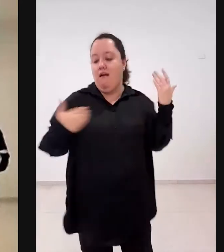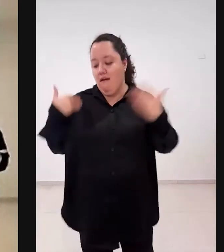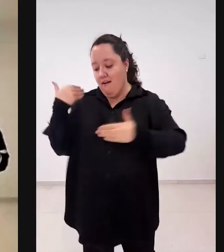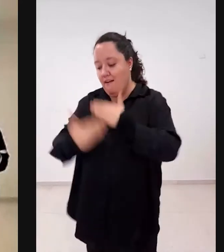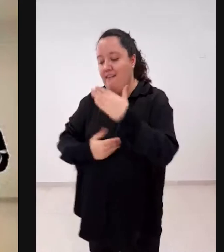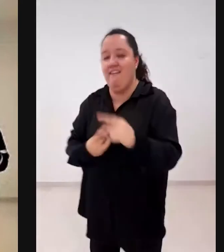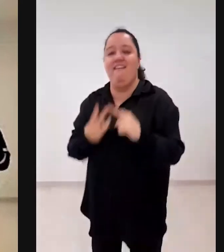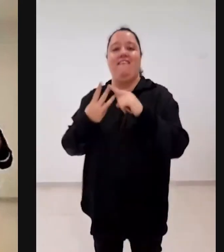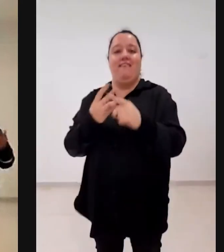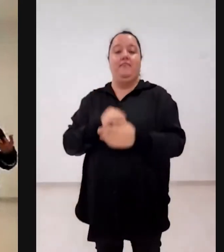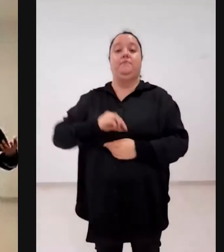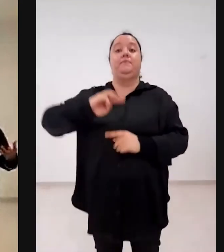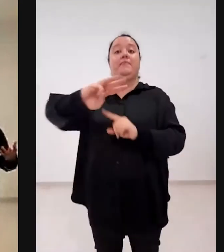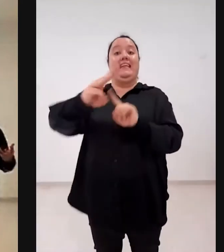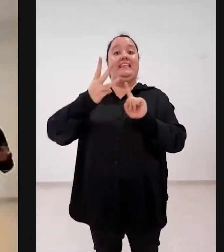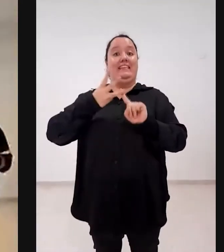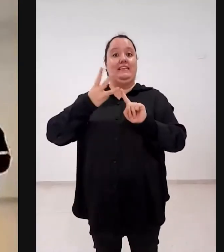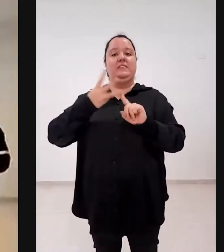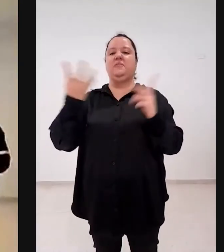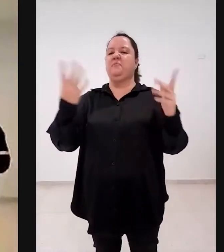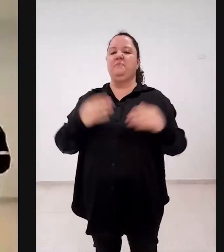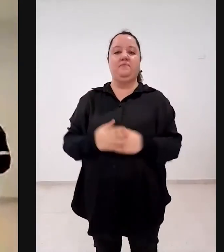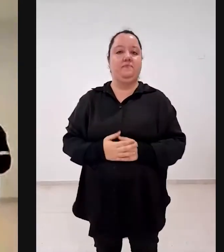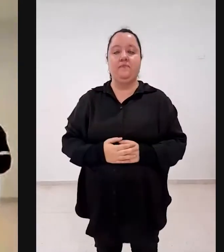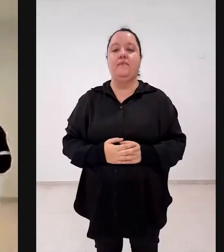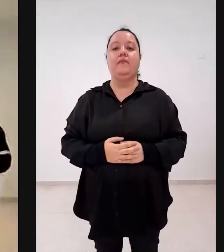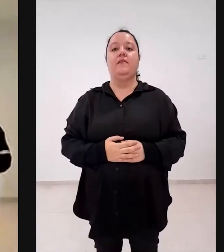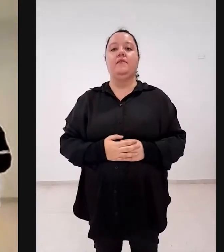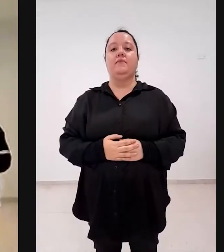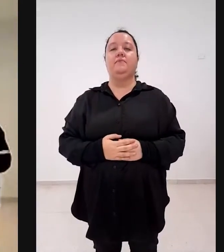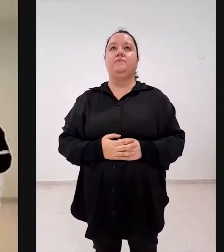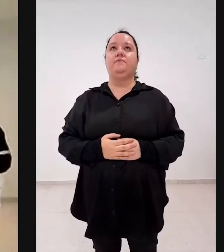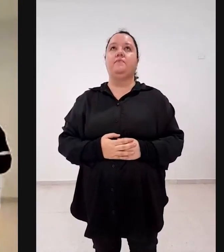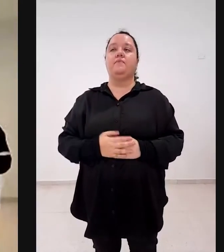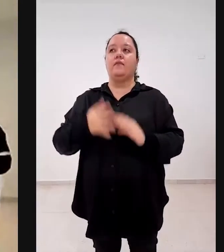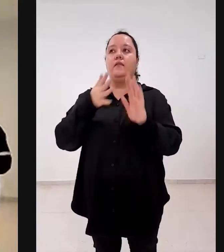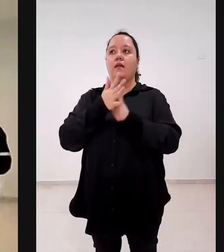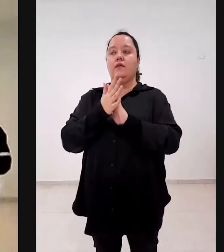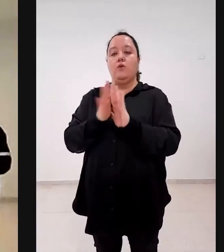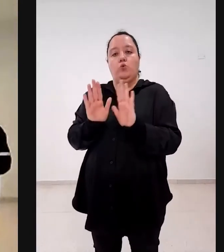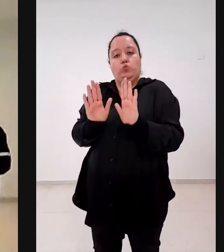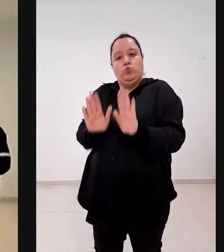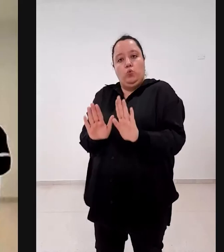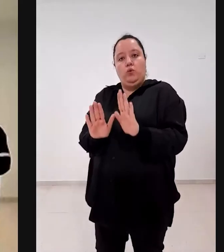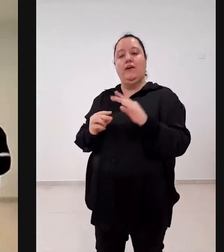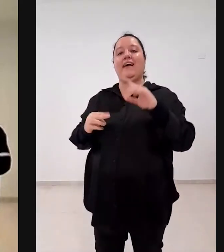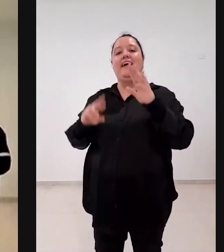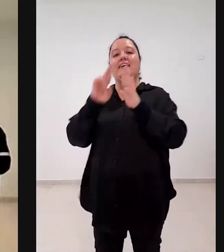y en tercer lugar vamos a contarles las particularidades